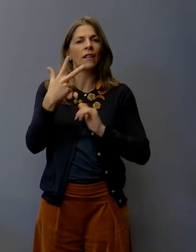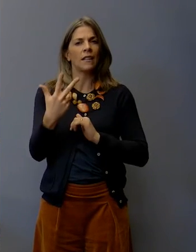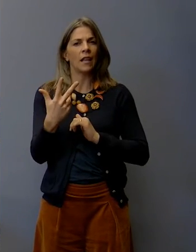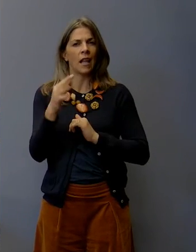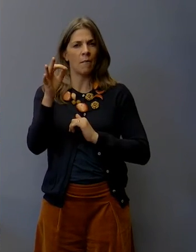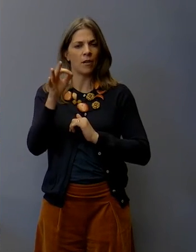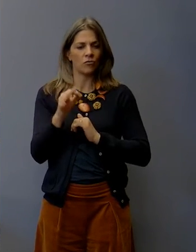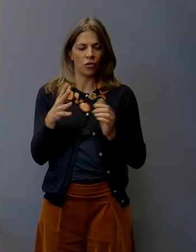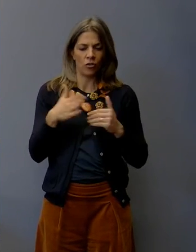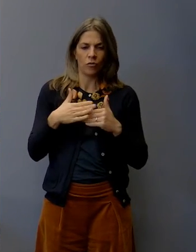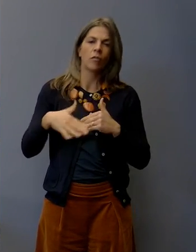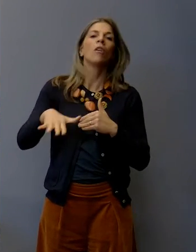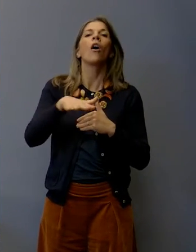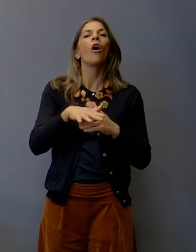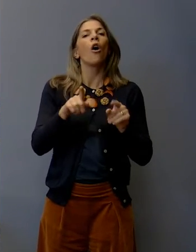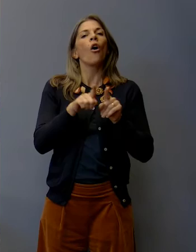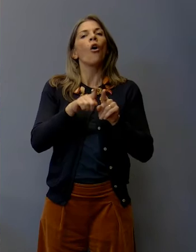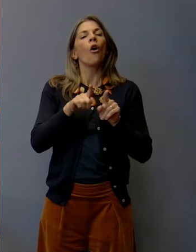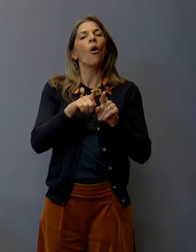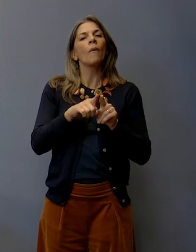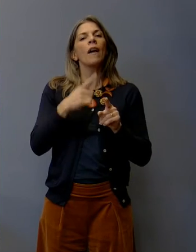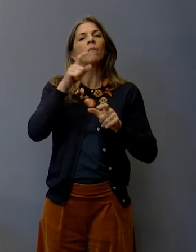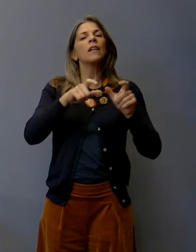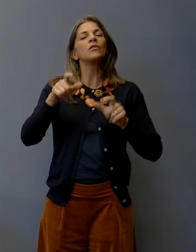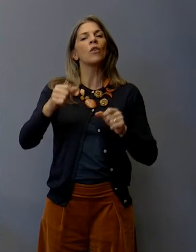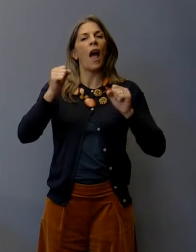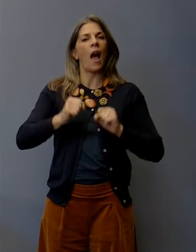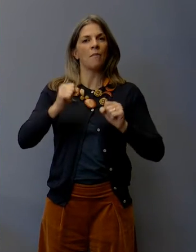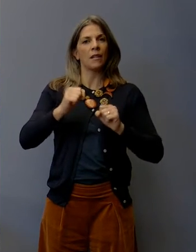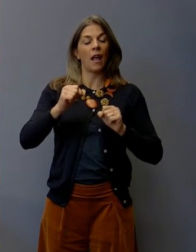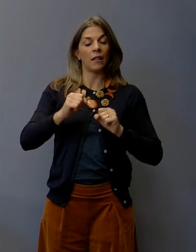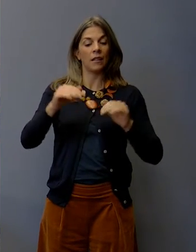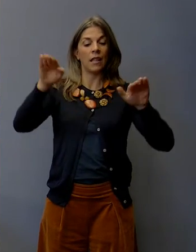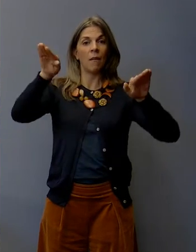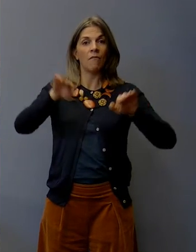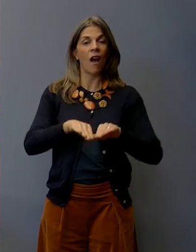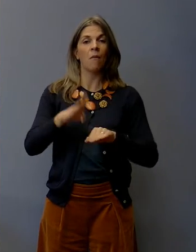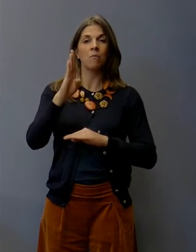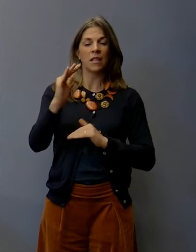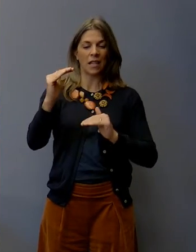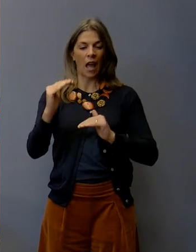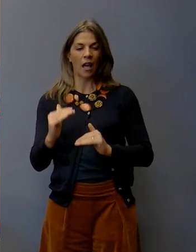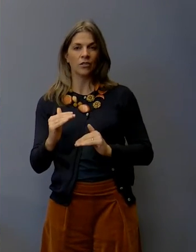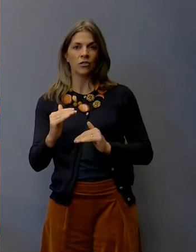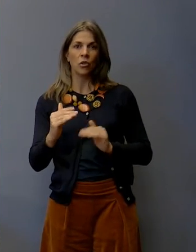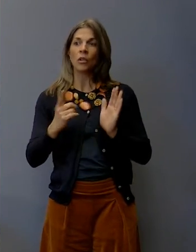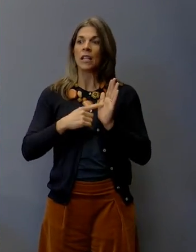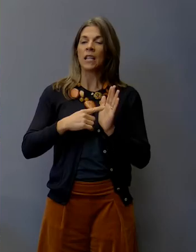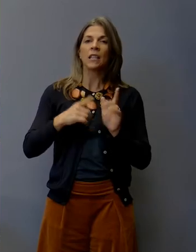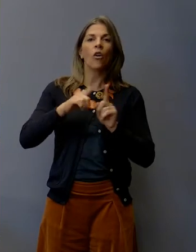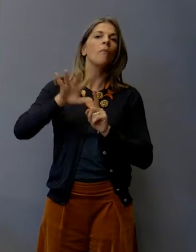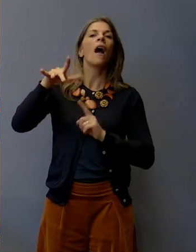abitanti e del cen del della bassa val bisagno non hanno gli stessi diritti degli altri cittadini il municipio